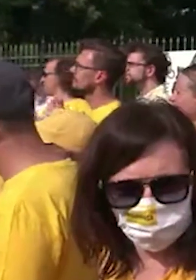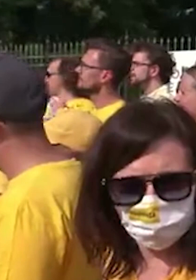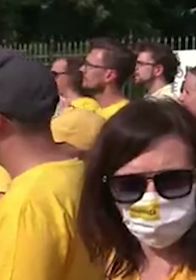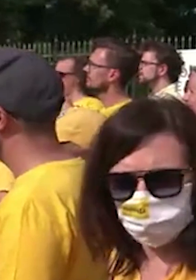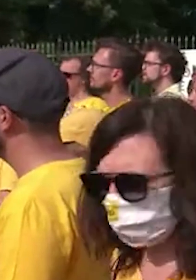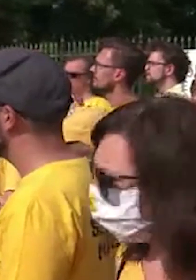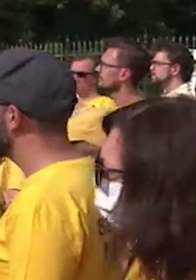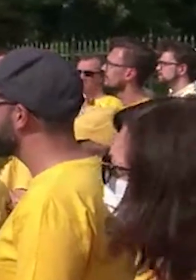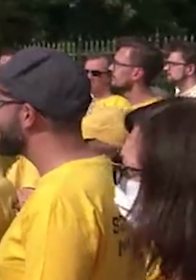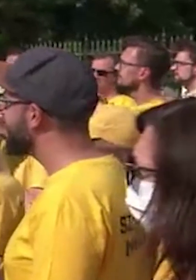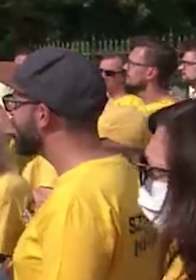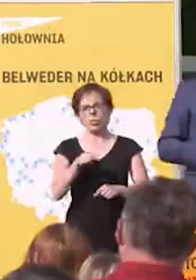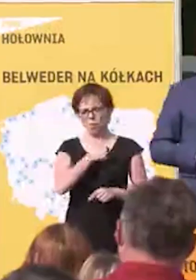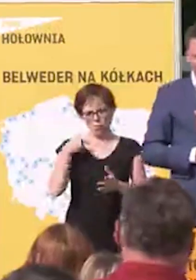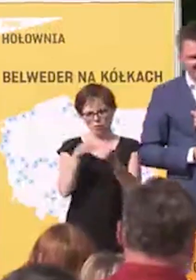I zrobimy.